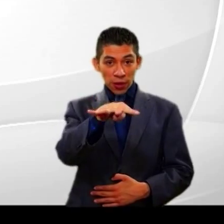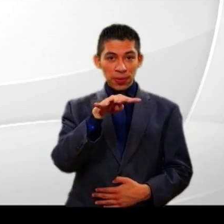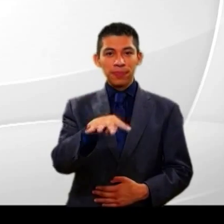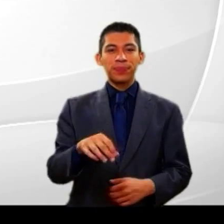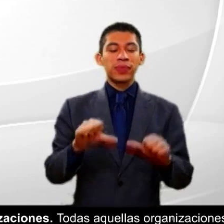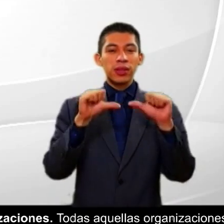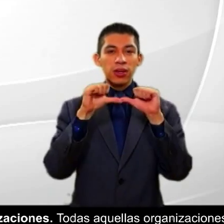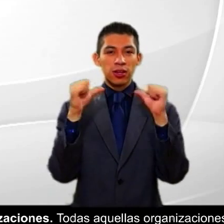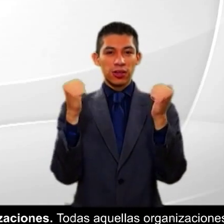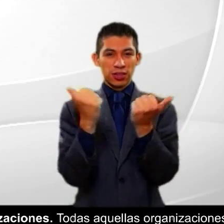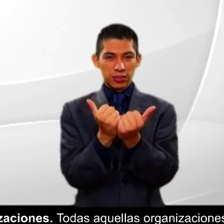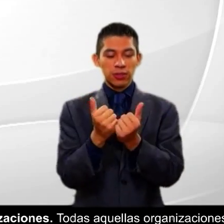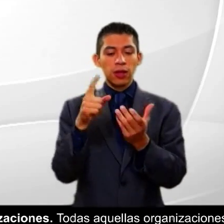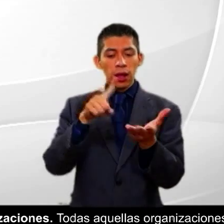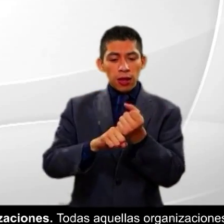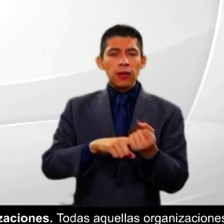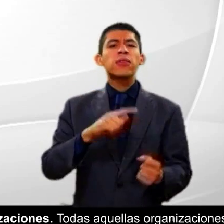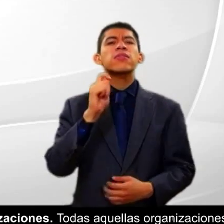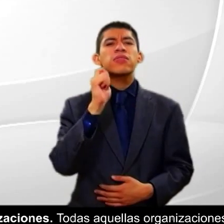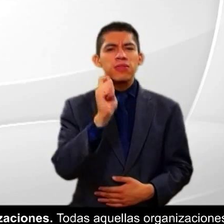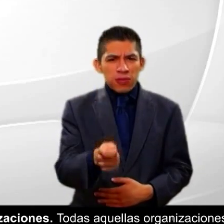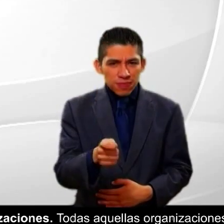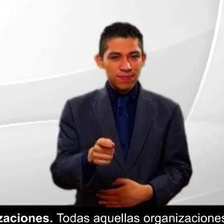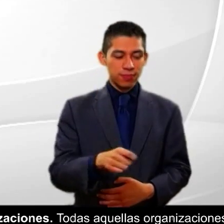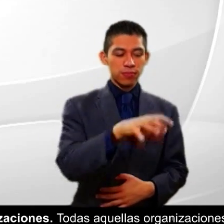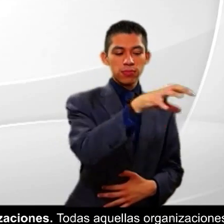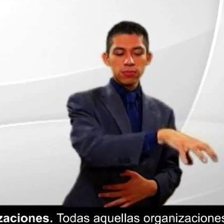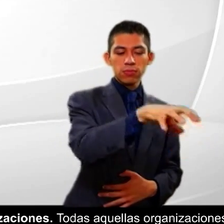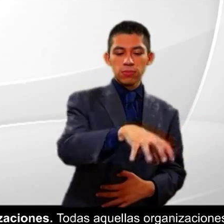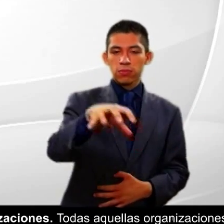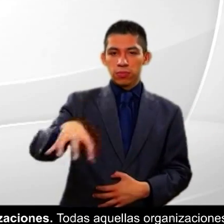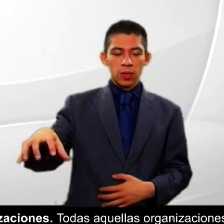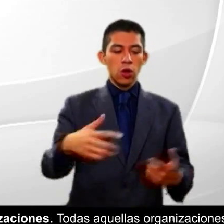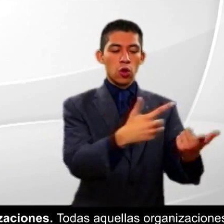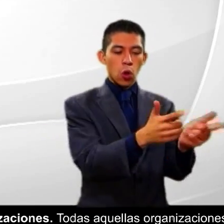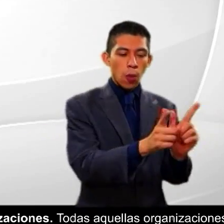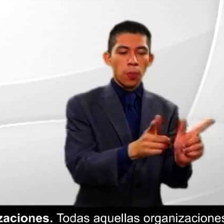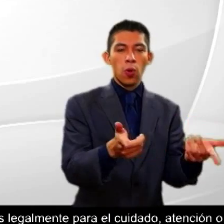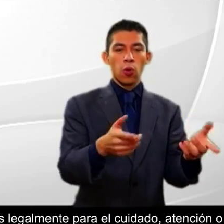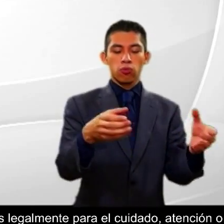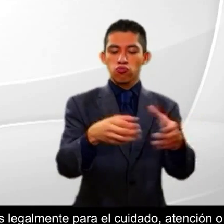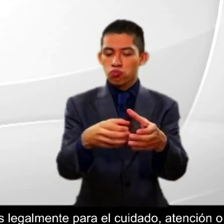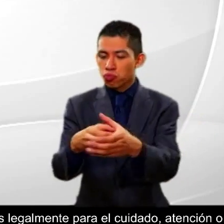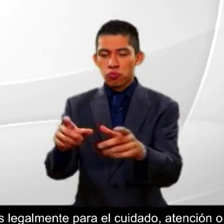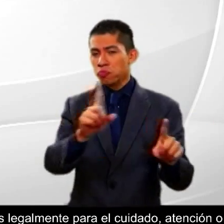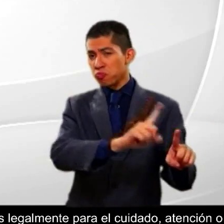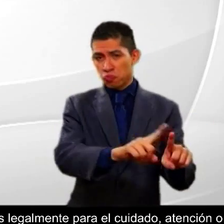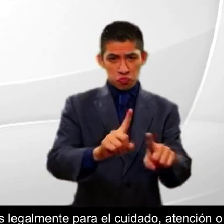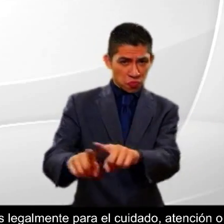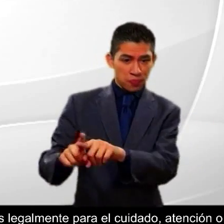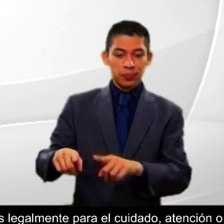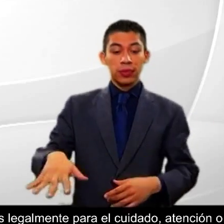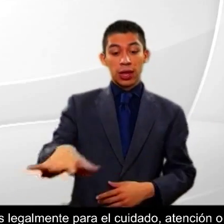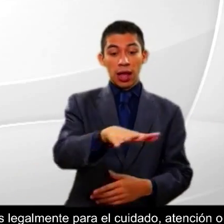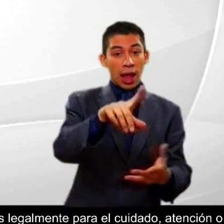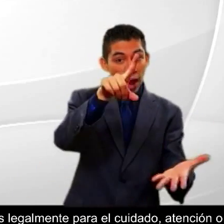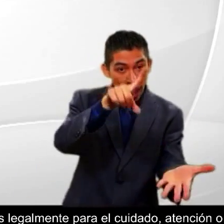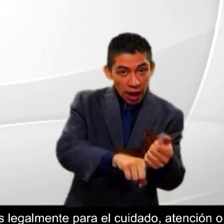19. Organizaciones Todas aquellas organizaciones sociales constituidas legalmente para el cuidado,